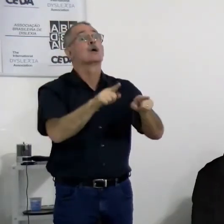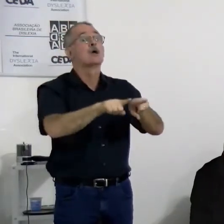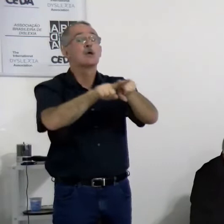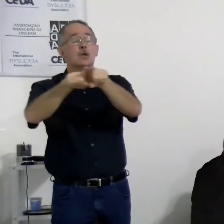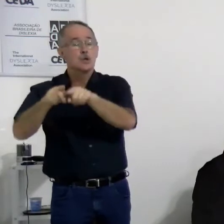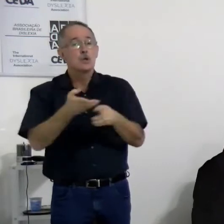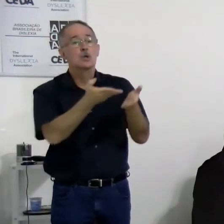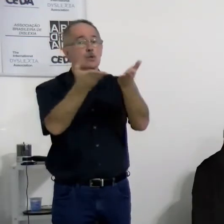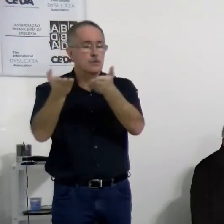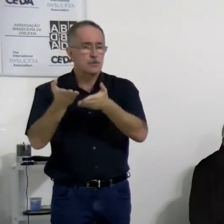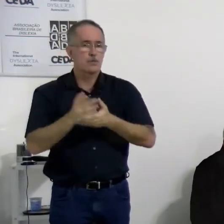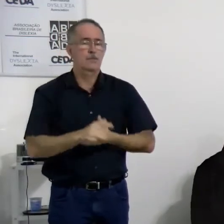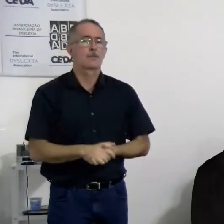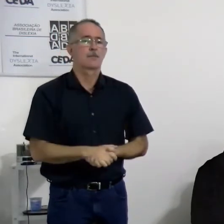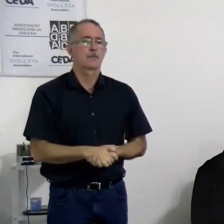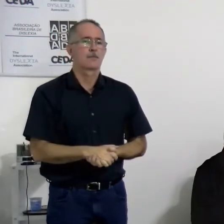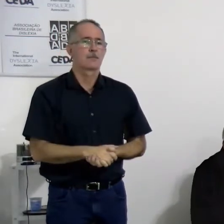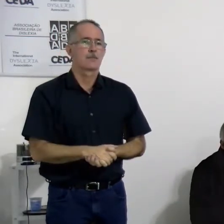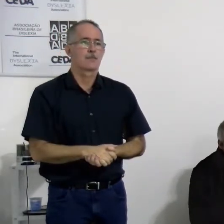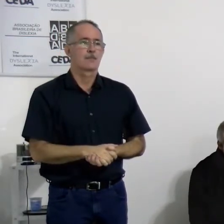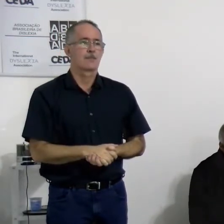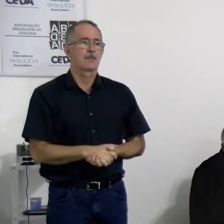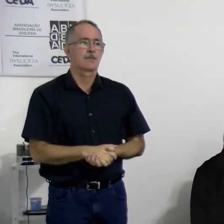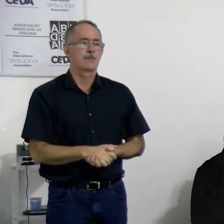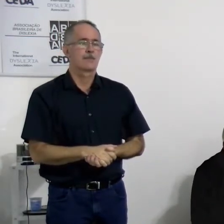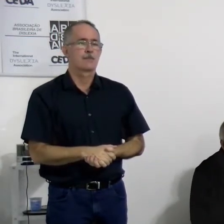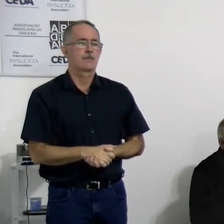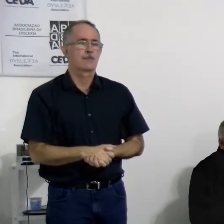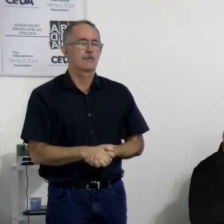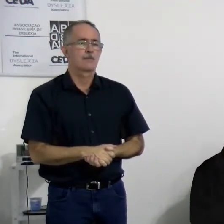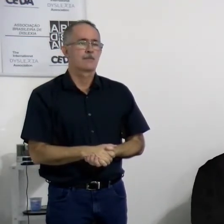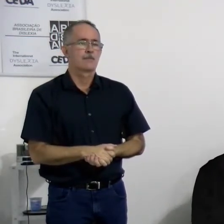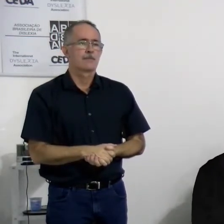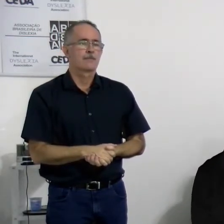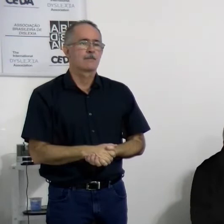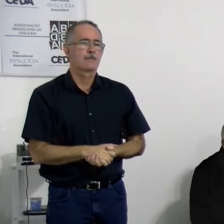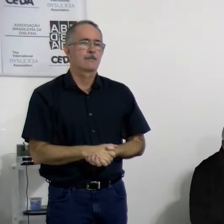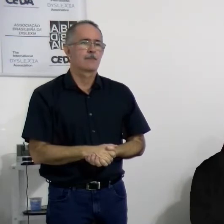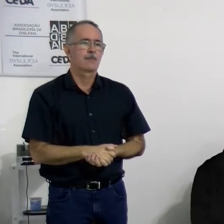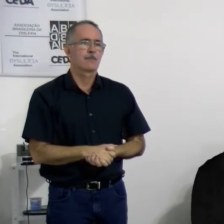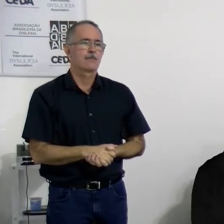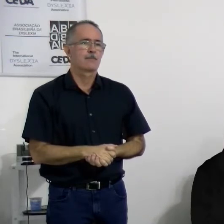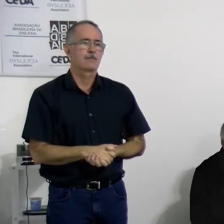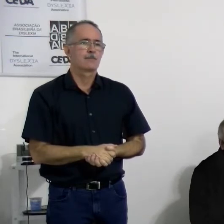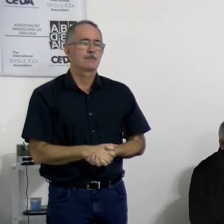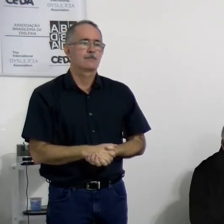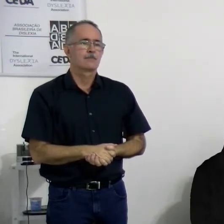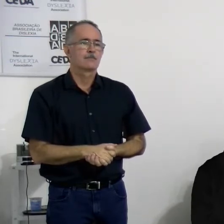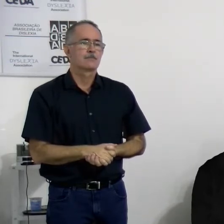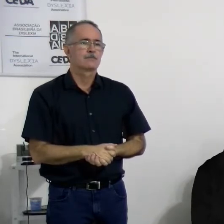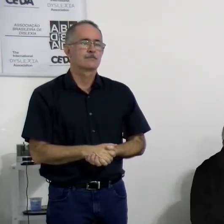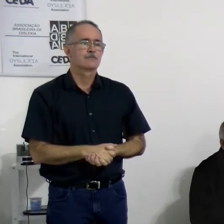research indicated to us that rapid naming RAN tasks